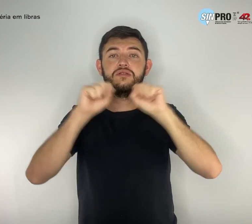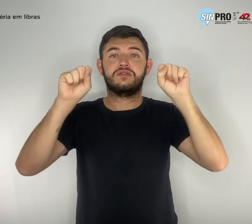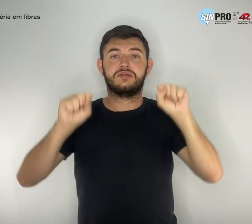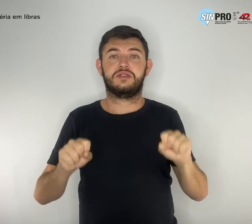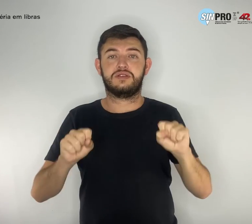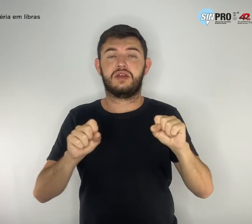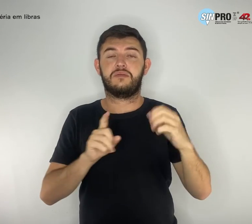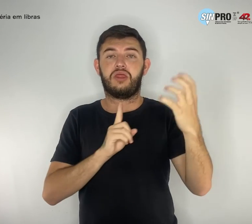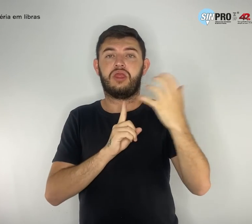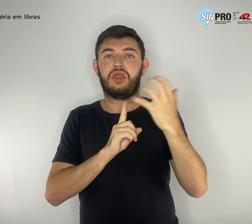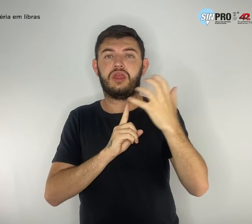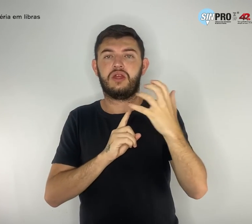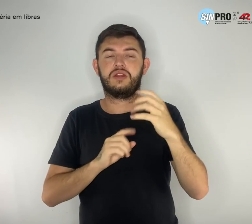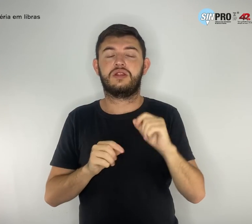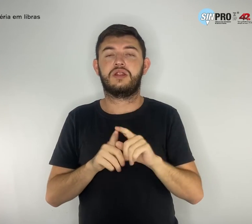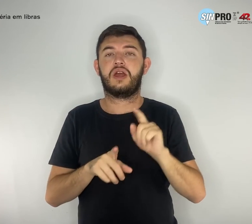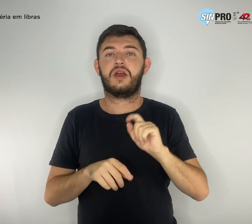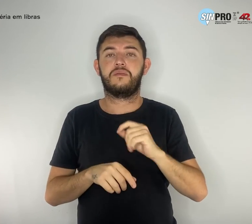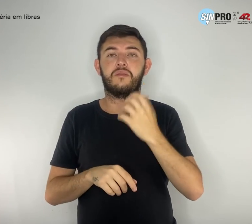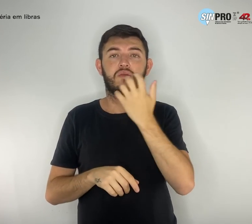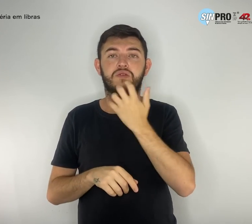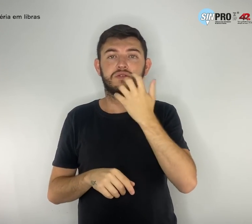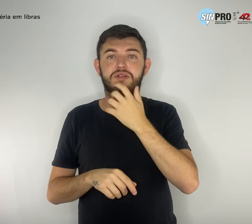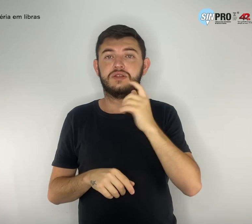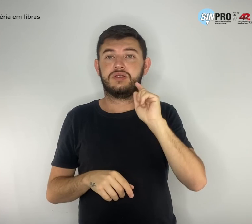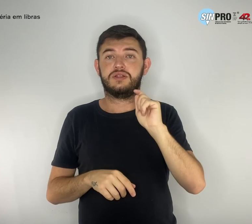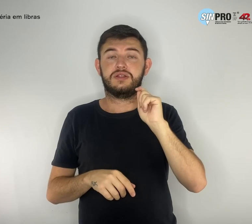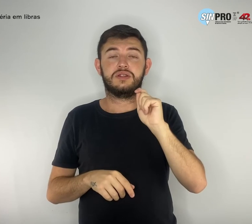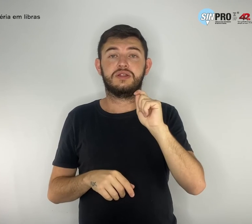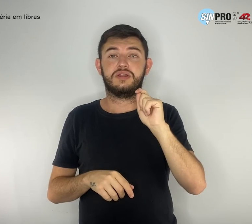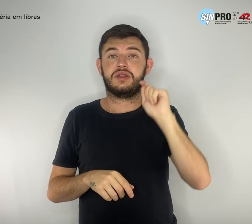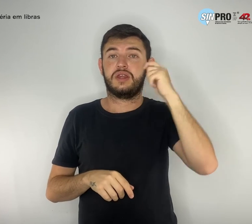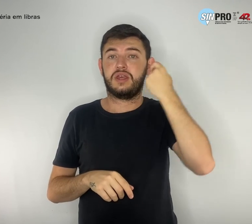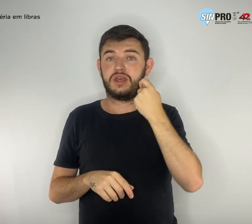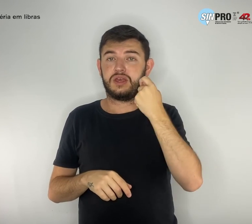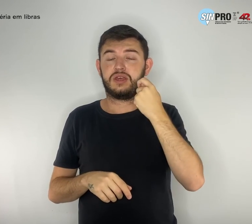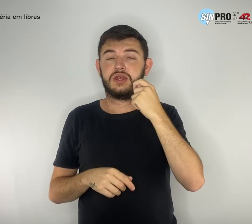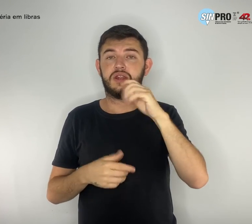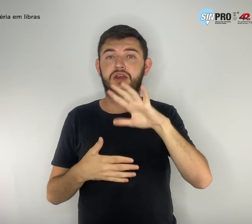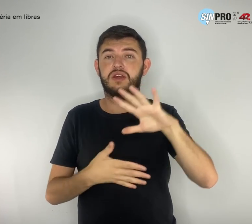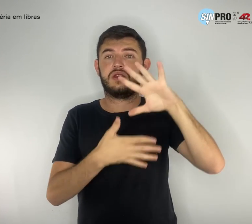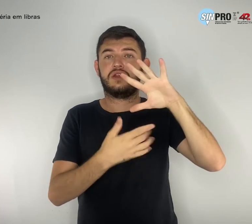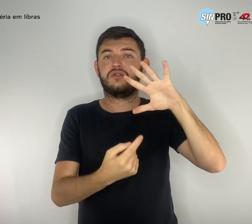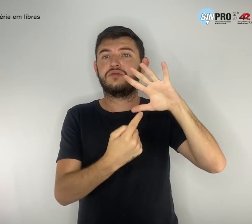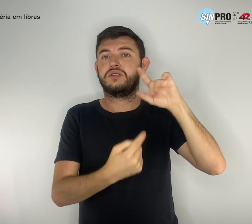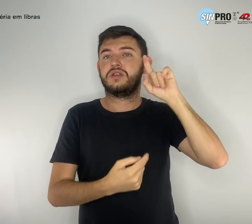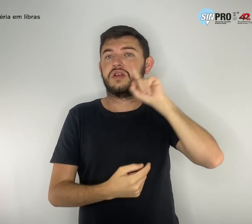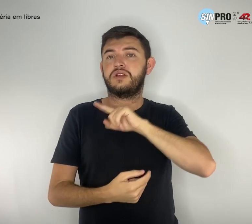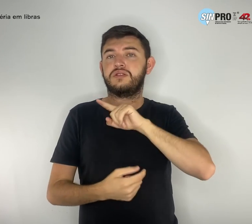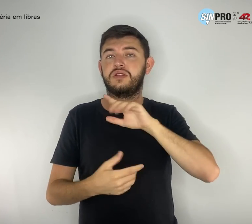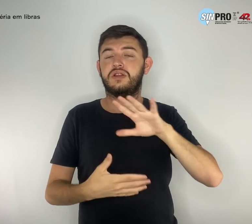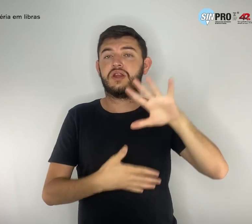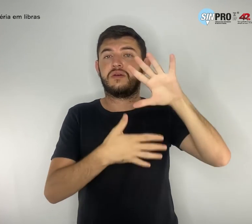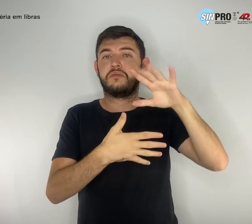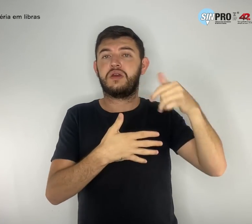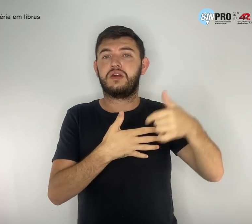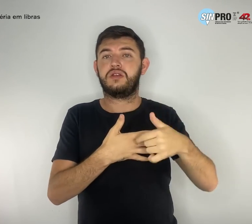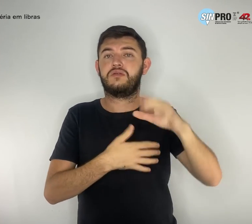Unidos, da América e do Brasil, é o caso da arte de Gilberto Gil. Em 24 de novembro